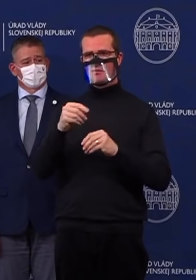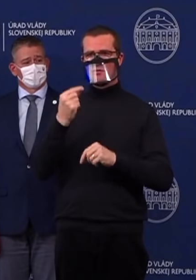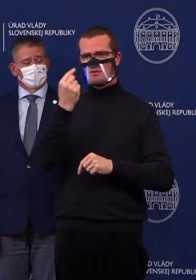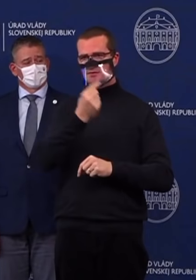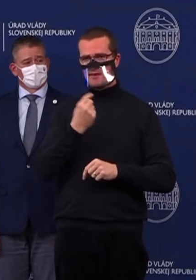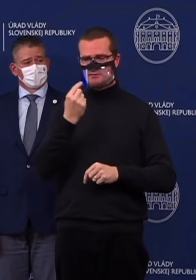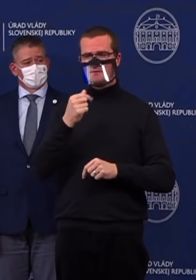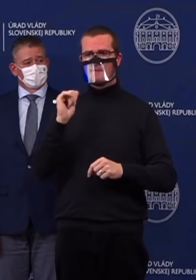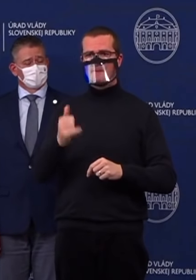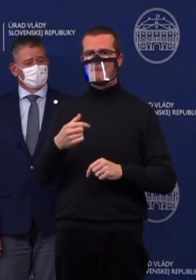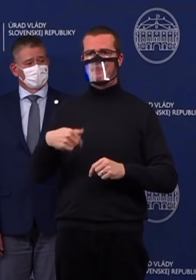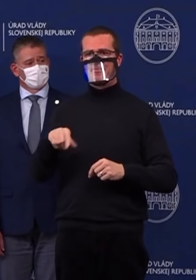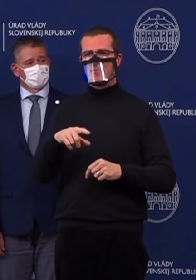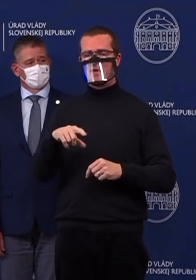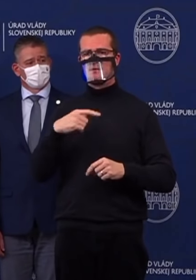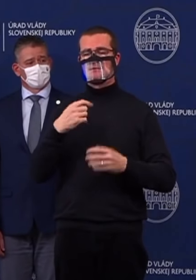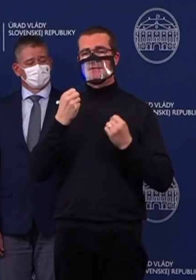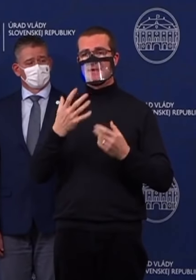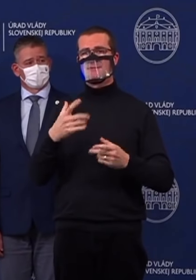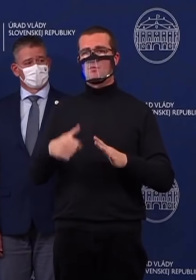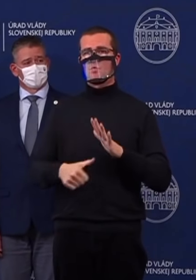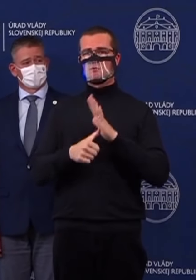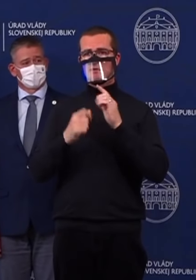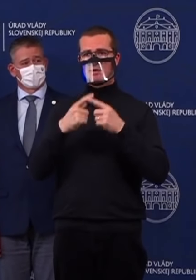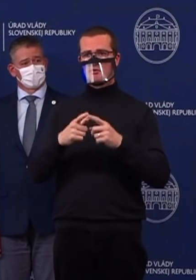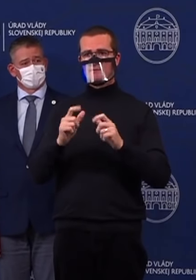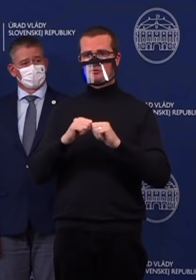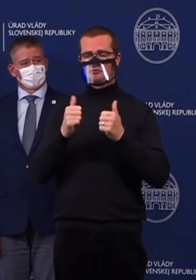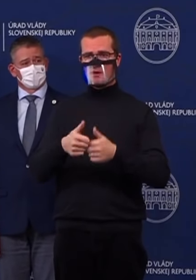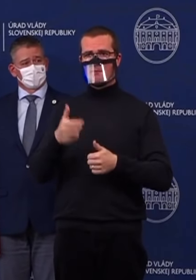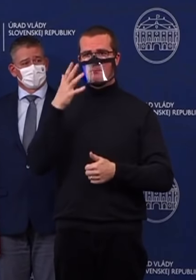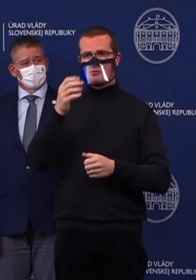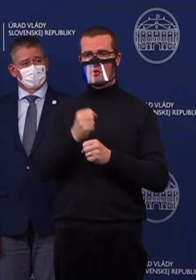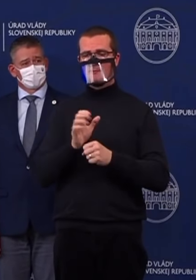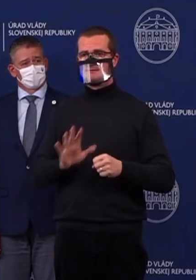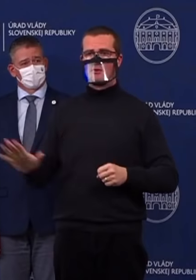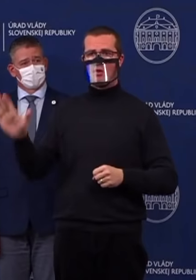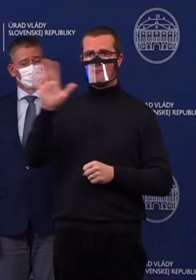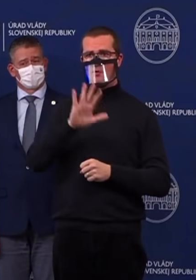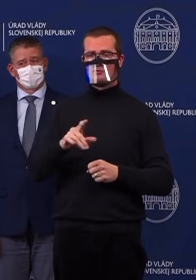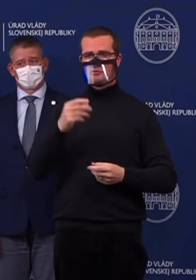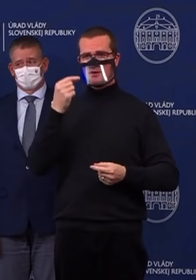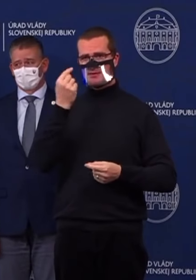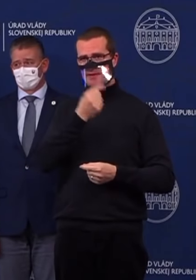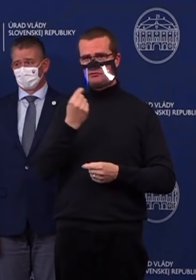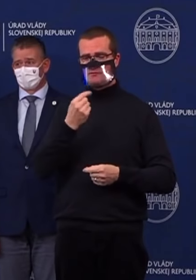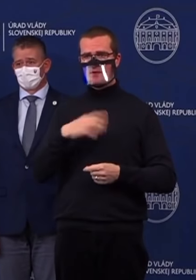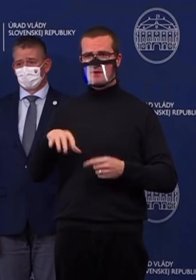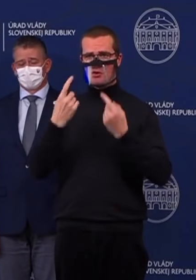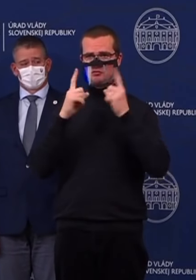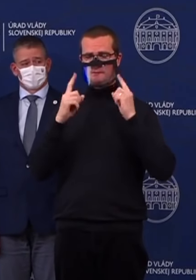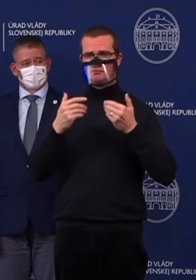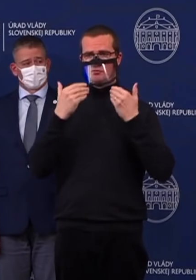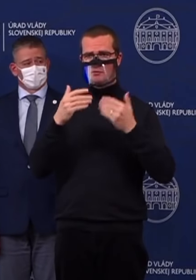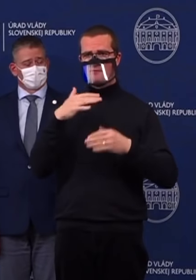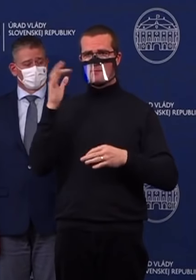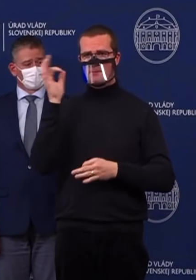testovania aj teda pokiaľ ústredný krizový štáb rozhodne, že sa bude konať celoplošné testovanie na území Slovenskej republiky. Ďakujem veľmi